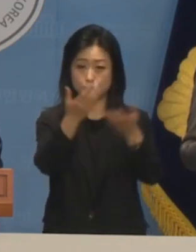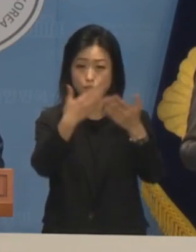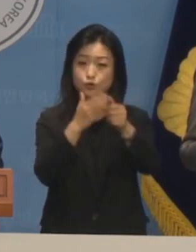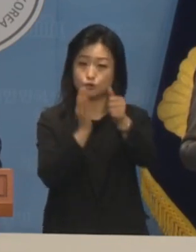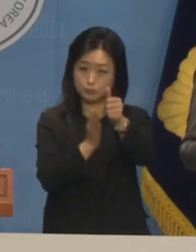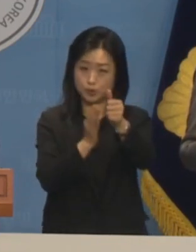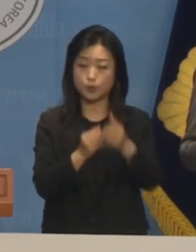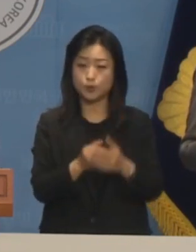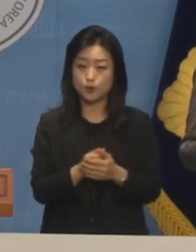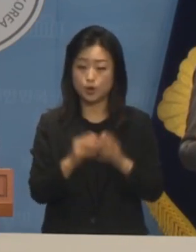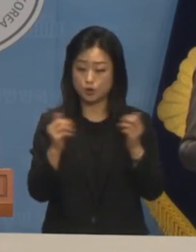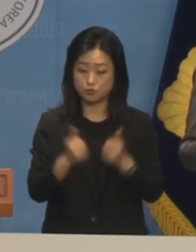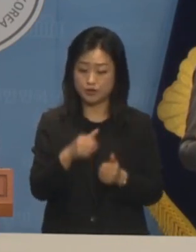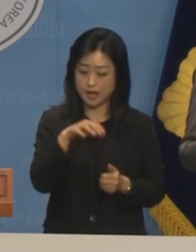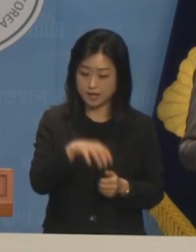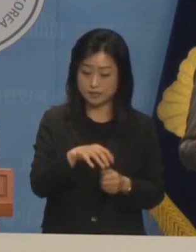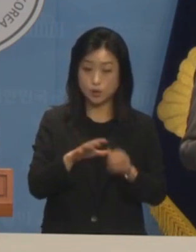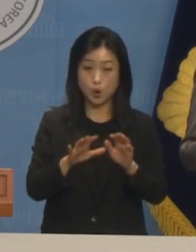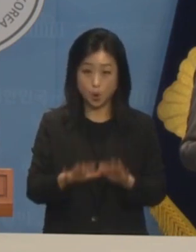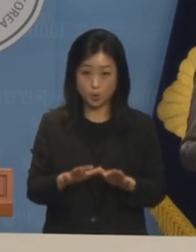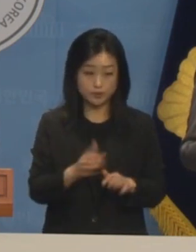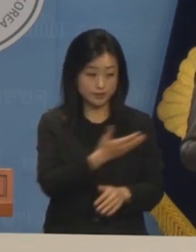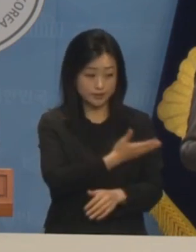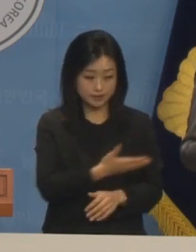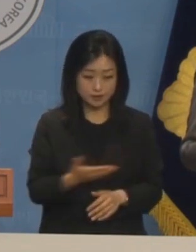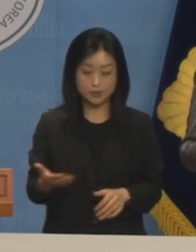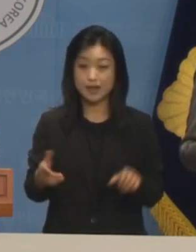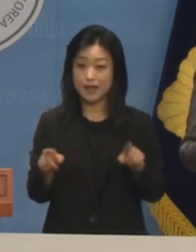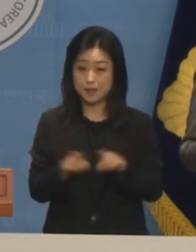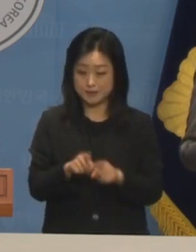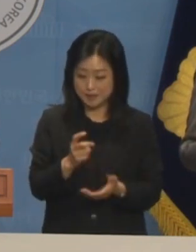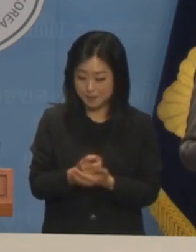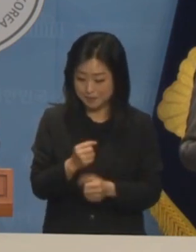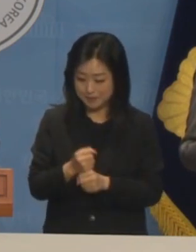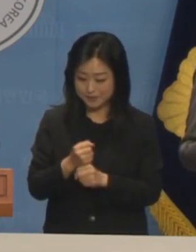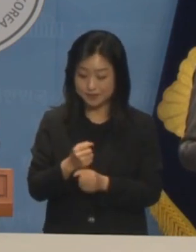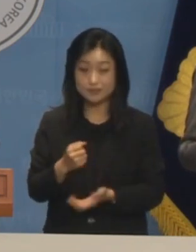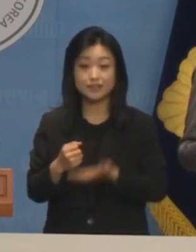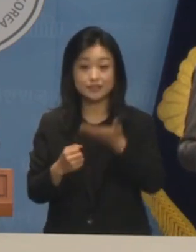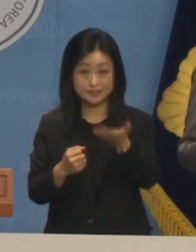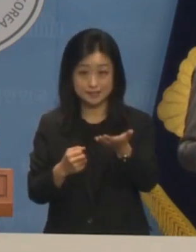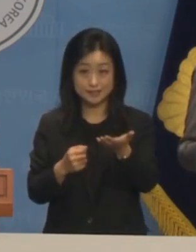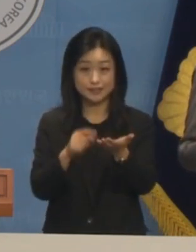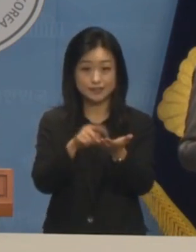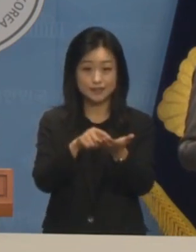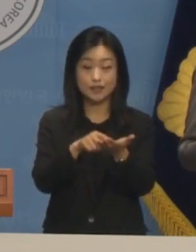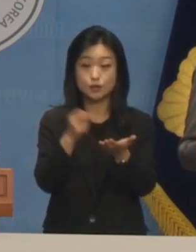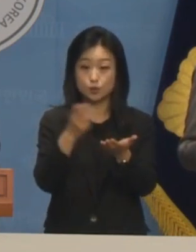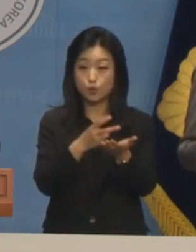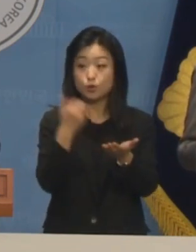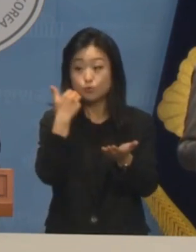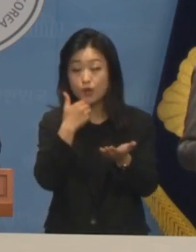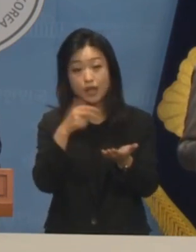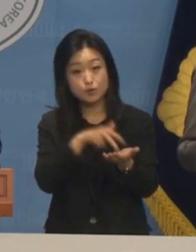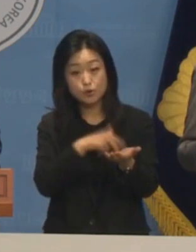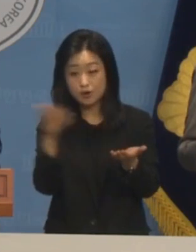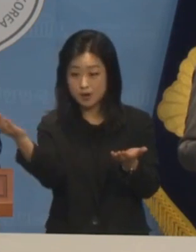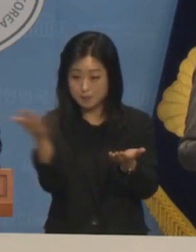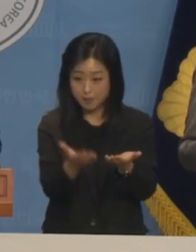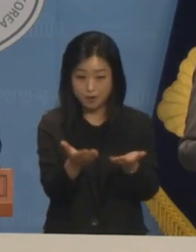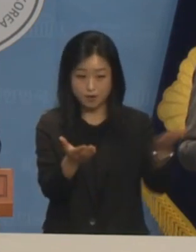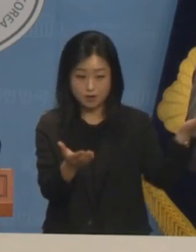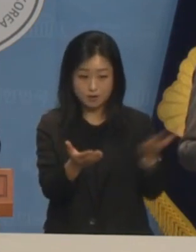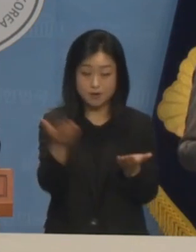제출해서 국회가 오늘 당사자들과 함께 제출하는 저의 법안 그리고 다른 의원님들이 제출한